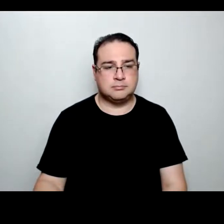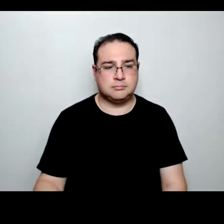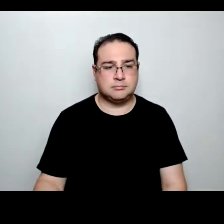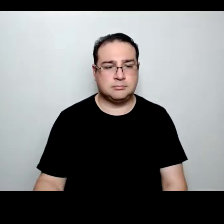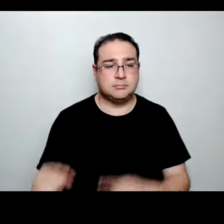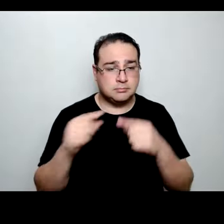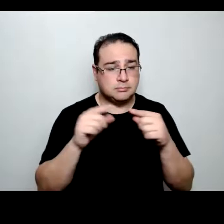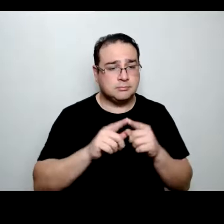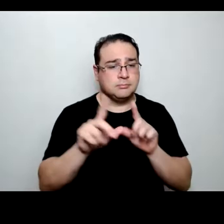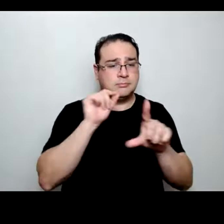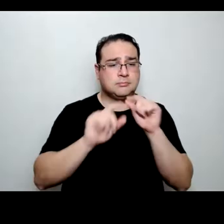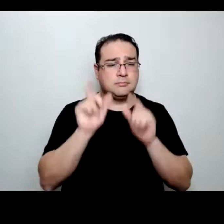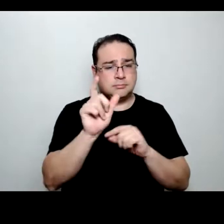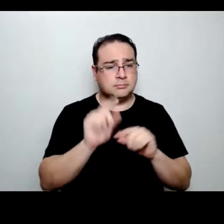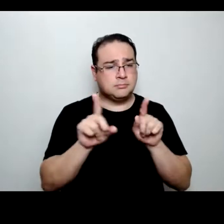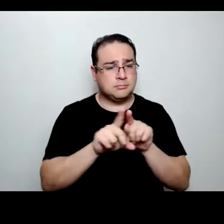identifica as palavras que já